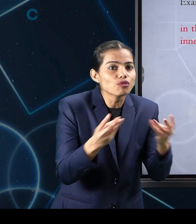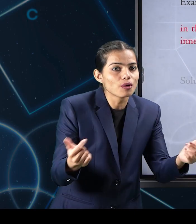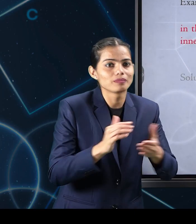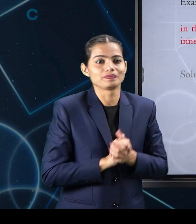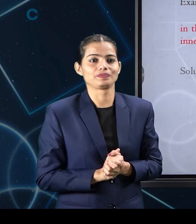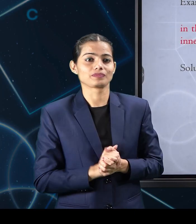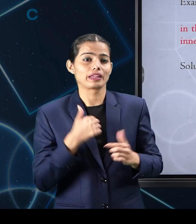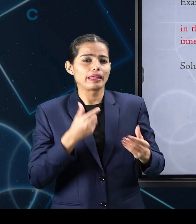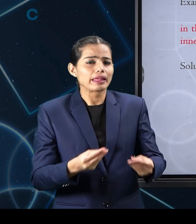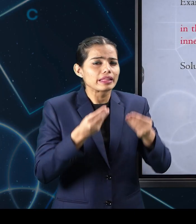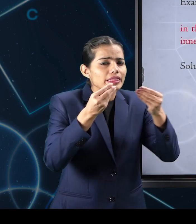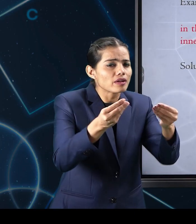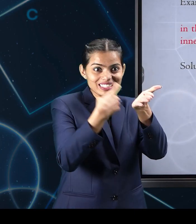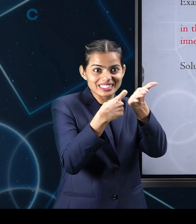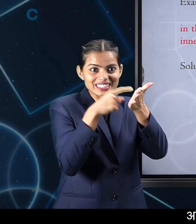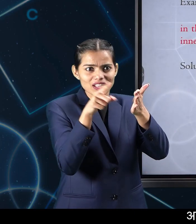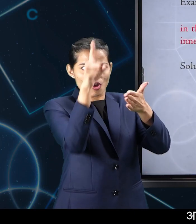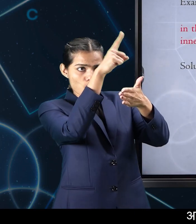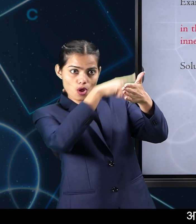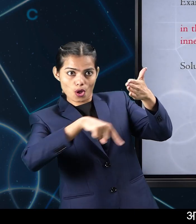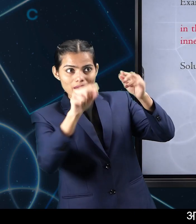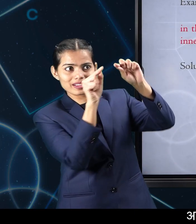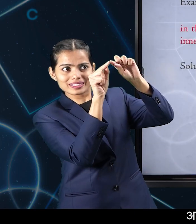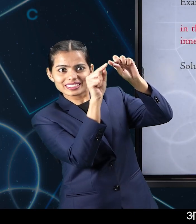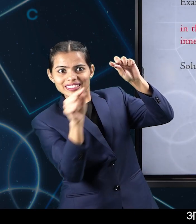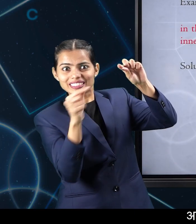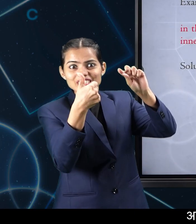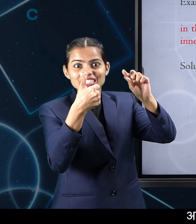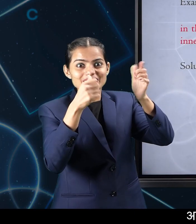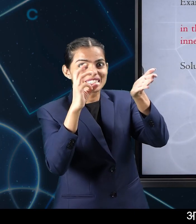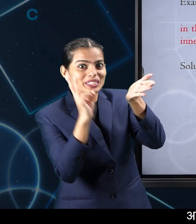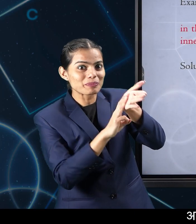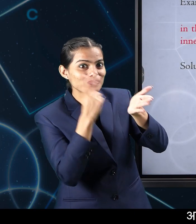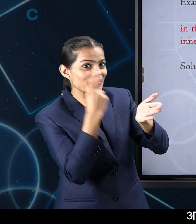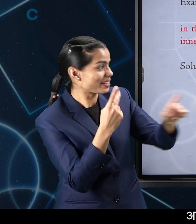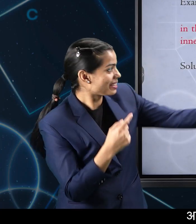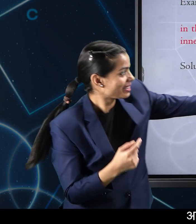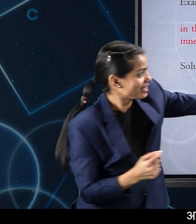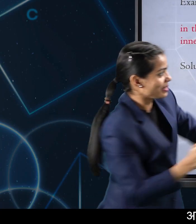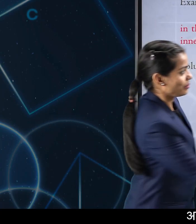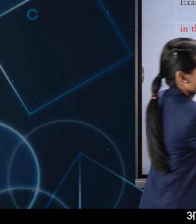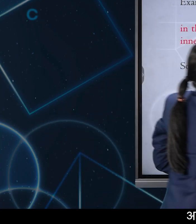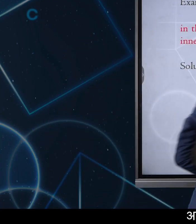विलयन देखते हुए आंतरिक वृत्त की त्रिज्या इज इक्वल 6 सेंटीमीटर,